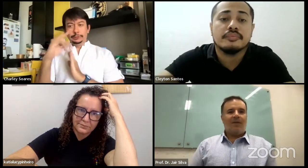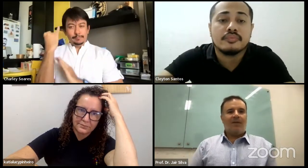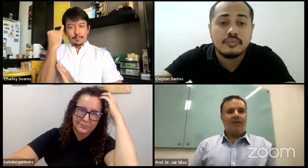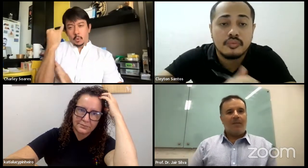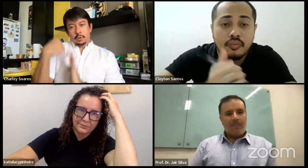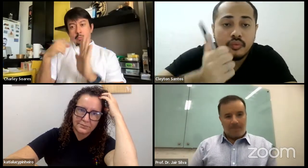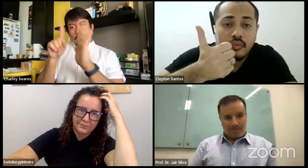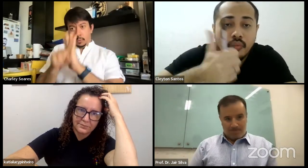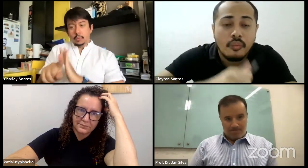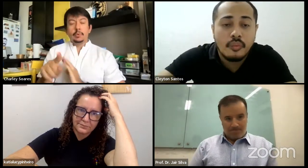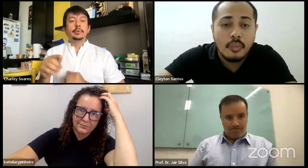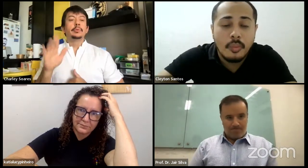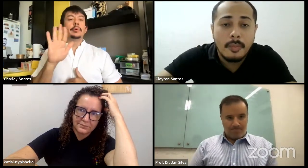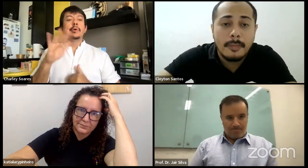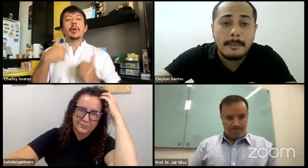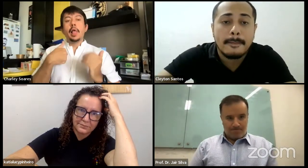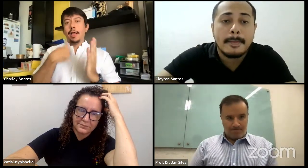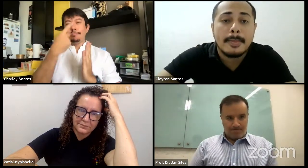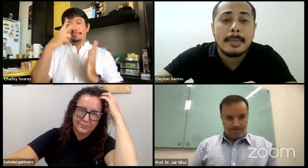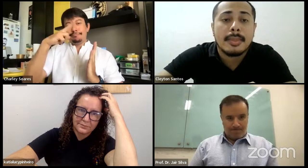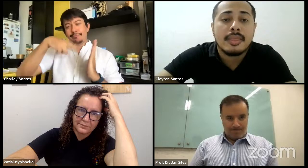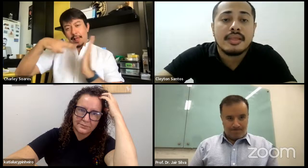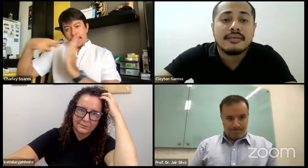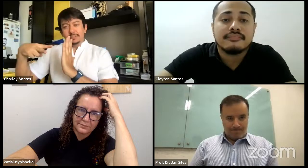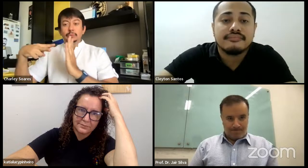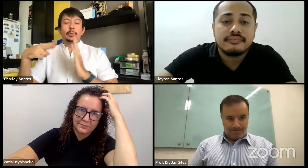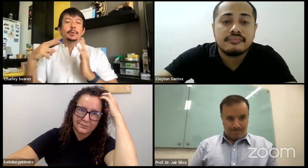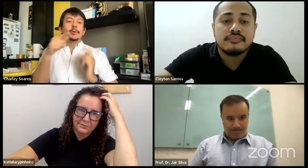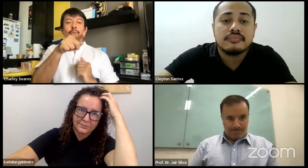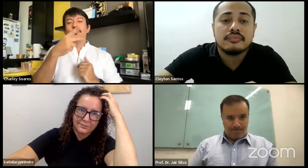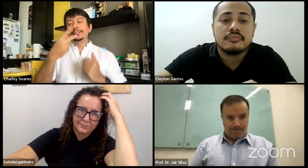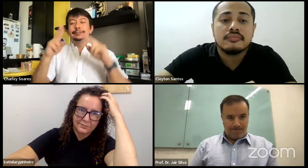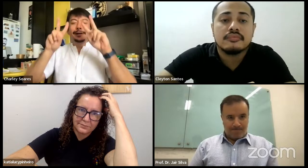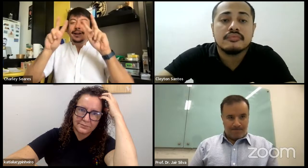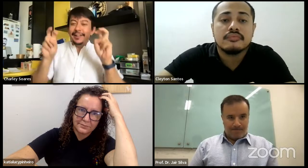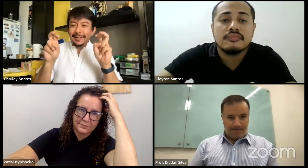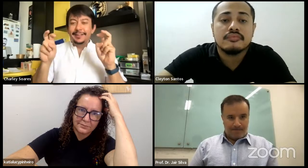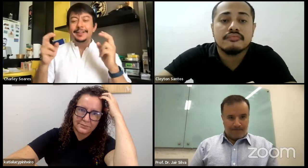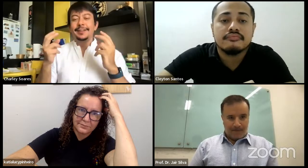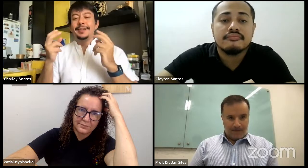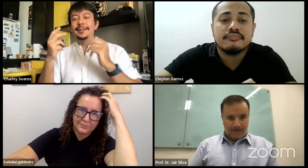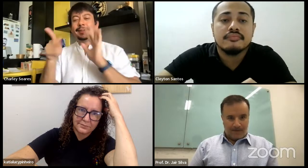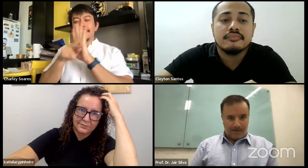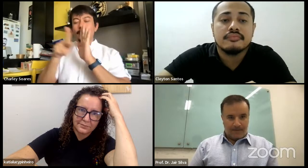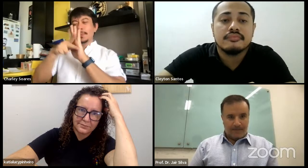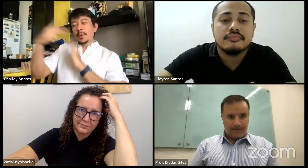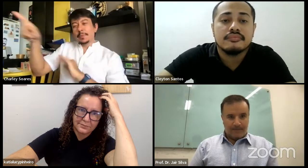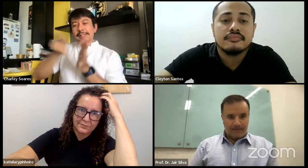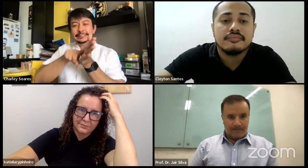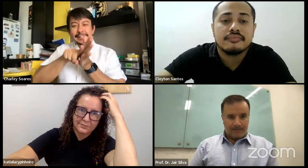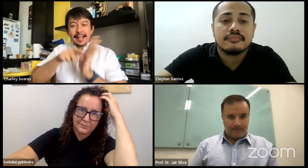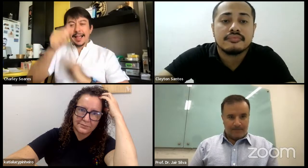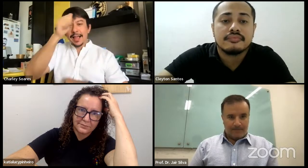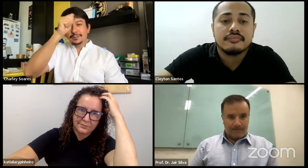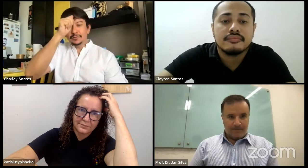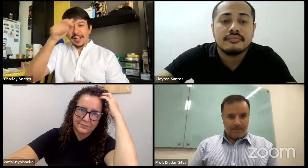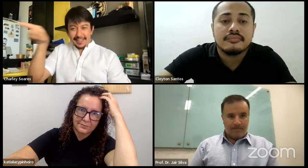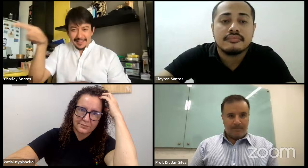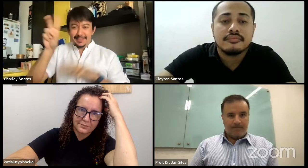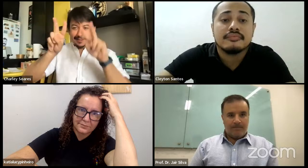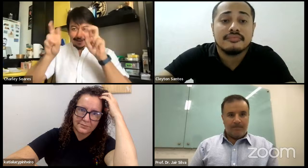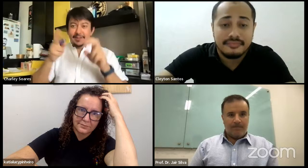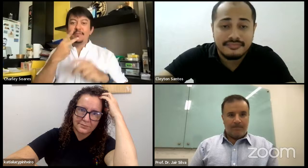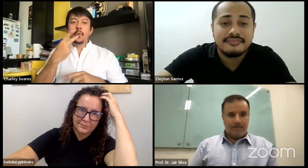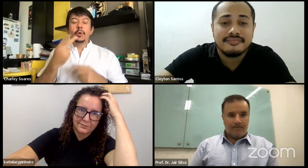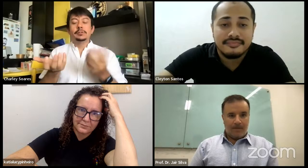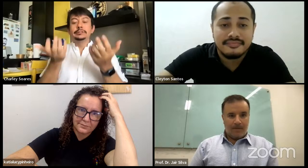Ah, um momento. Ah, preciso fazer uma consideração importante. Durante a leitura, sobre